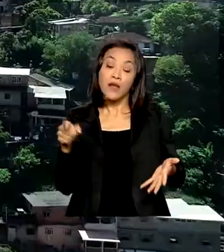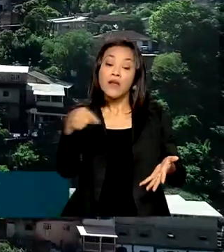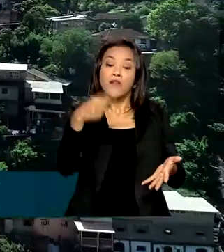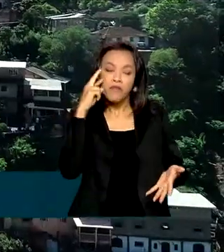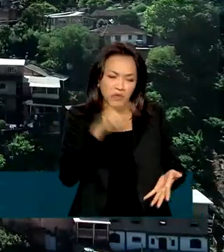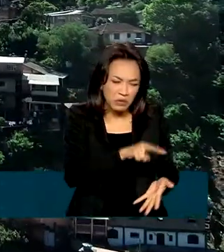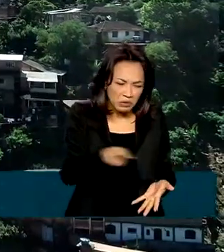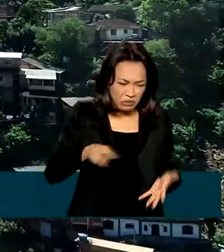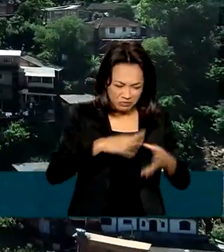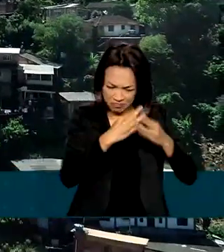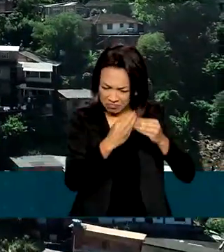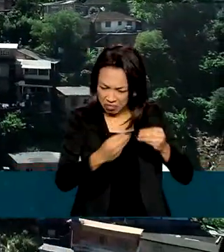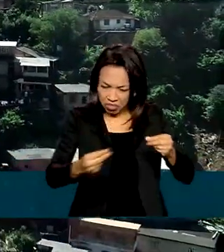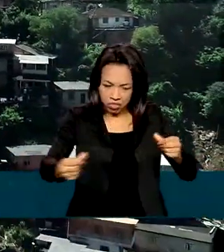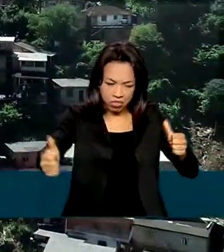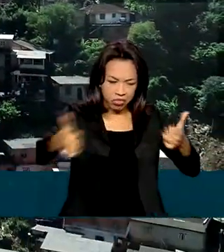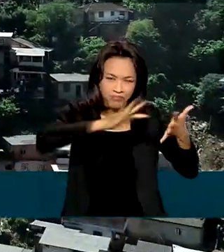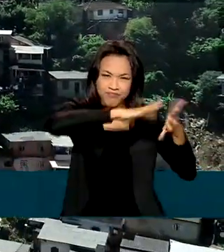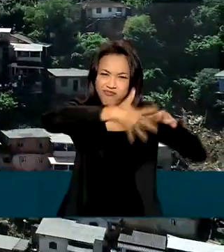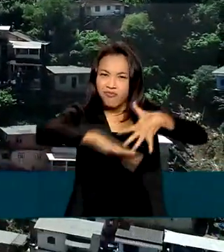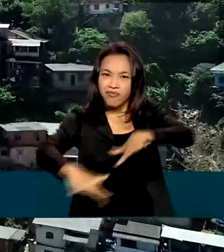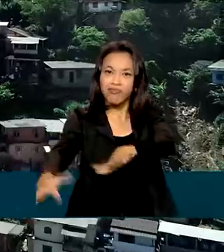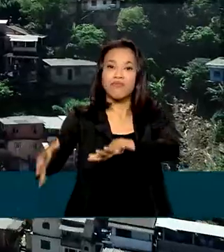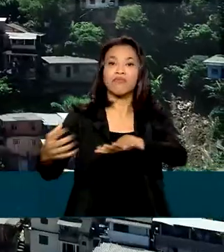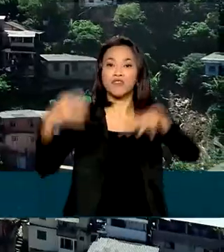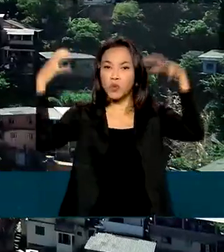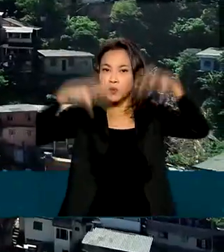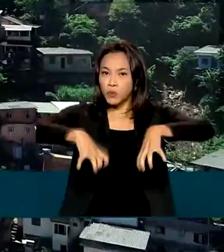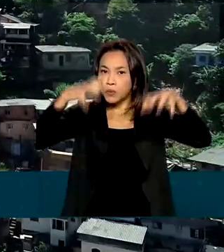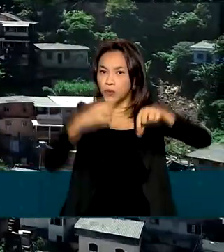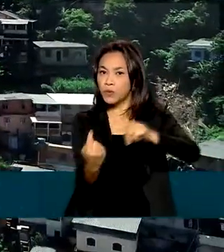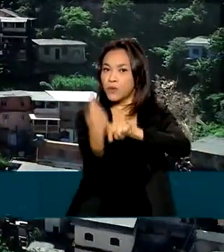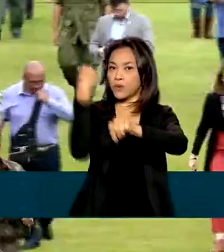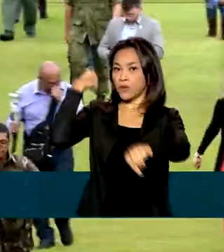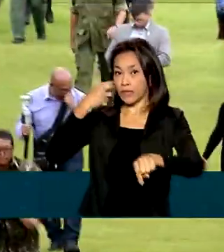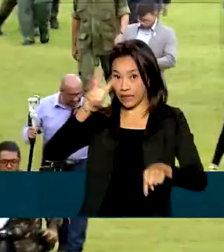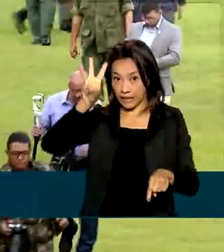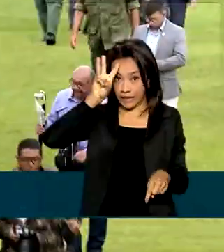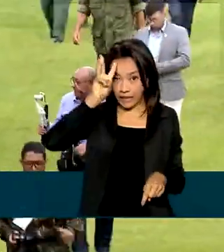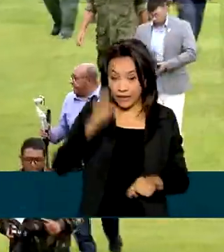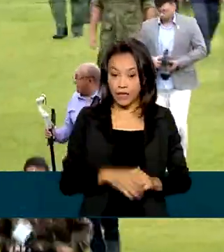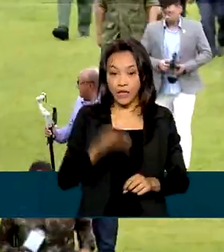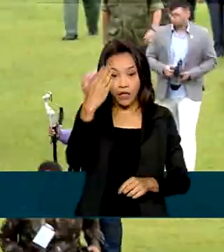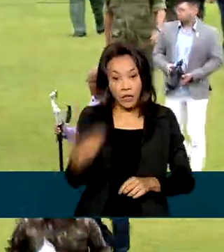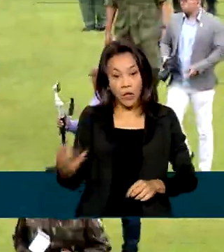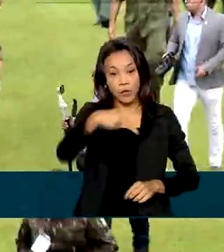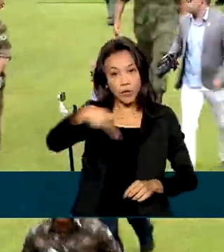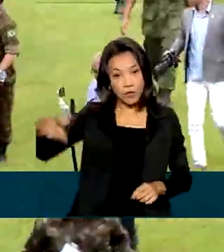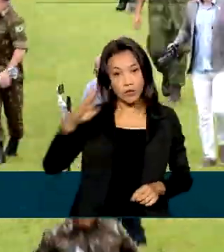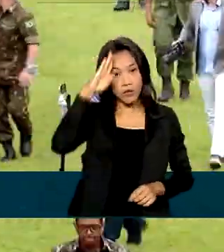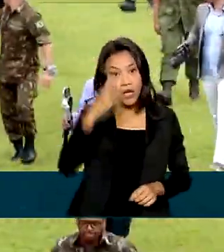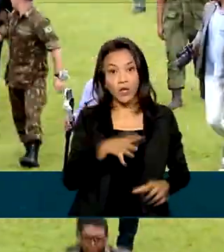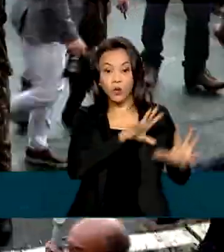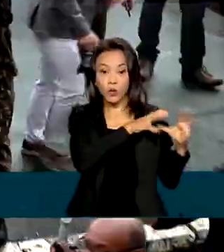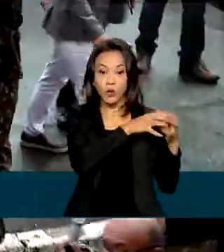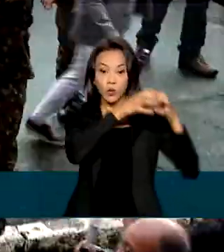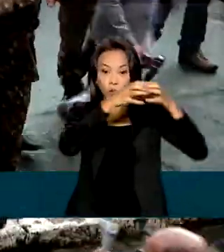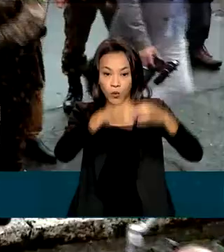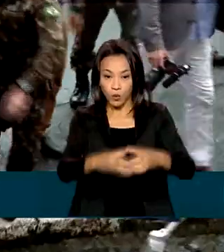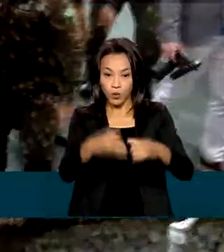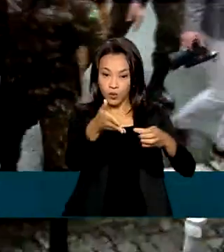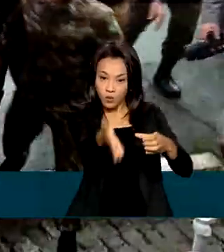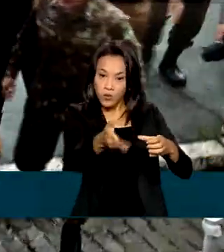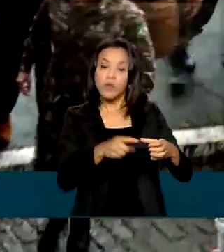estragos causados pelo temporal que caiu na terça-feira no município de Petrópolis. O presidente e a comitiva desceram no centro